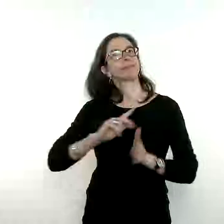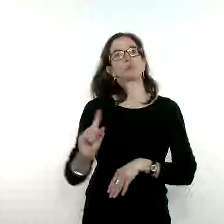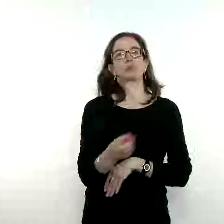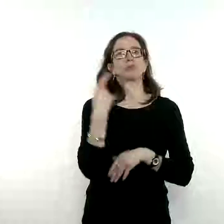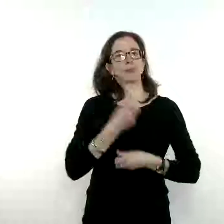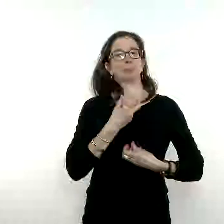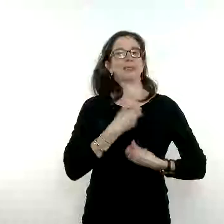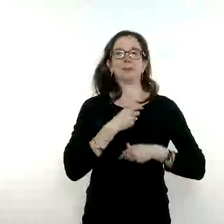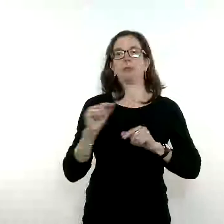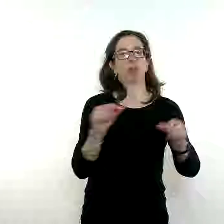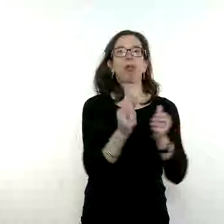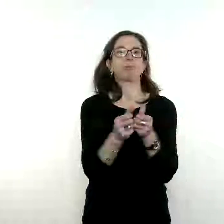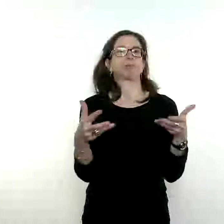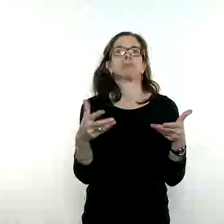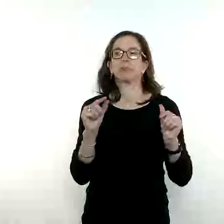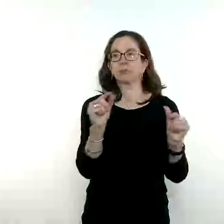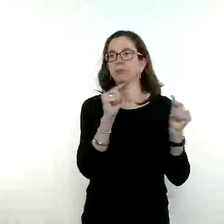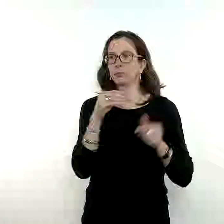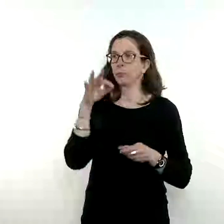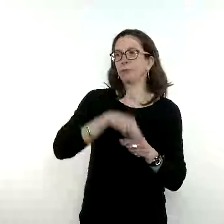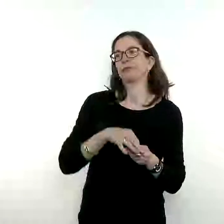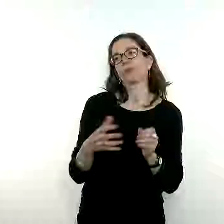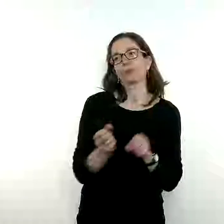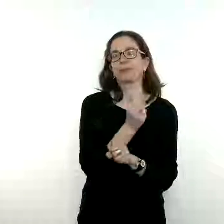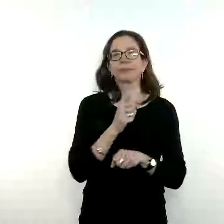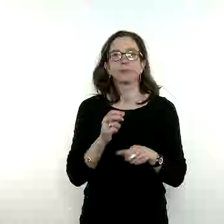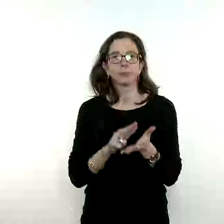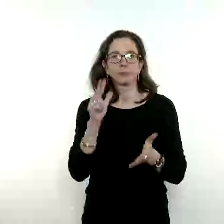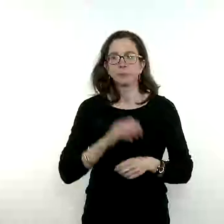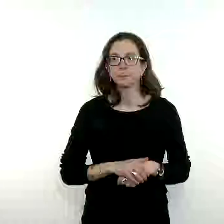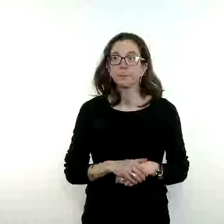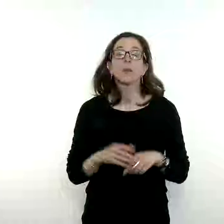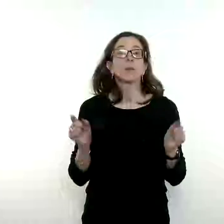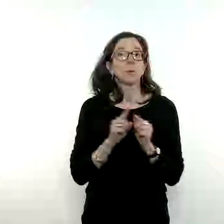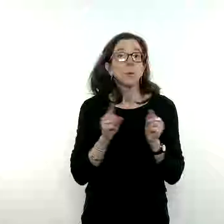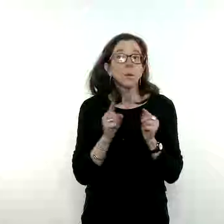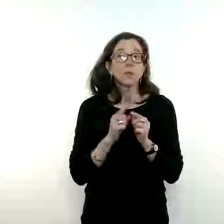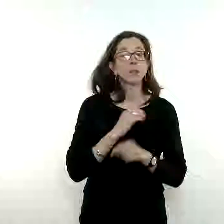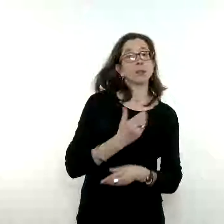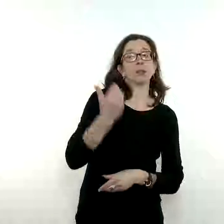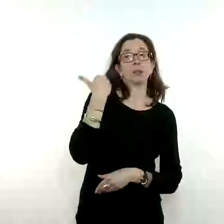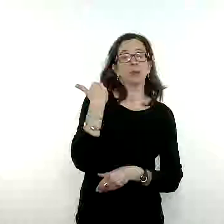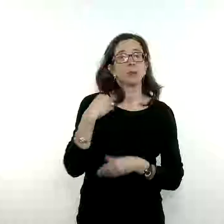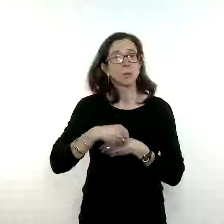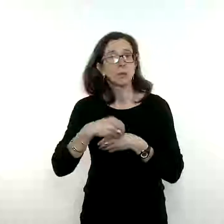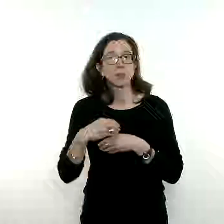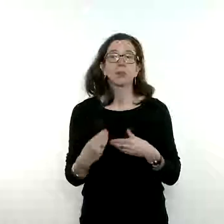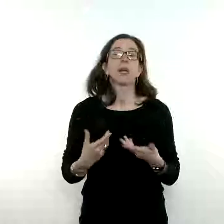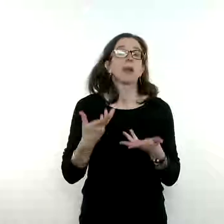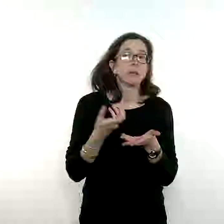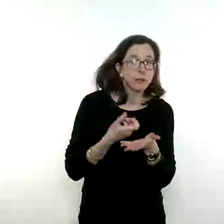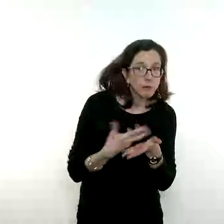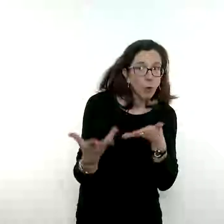l'unanimité exprimée. Vous avez également pris connaissance des décisions prises depuis le dernier conseil. Je vous informe que le prochain